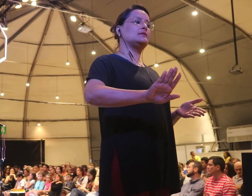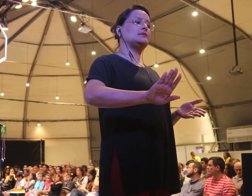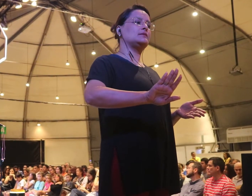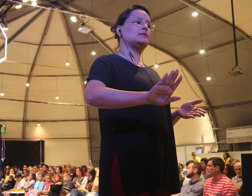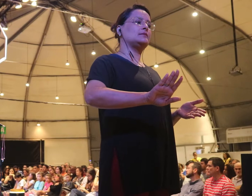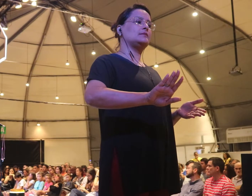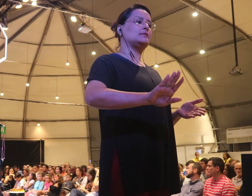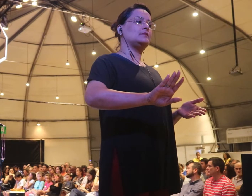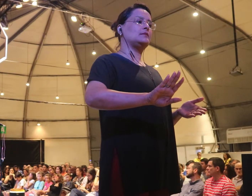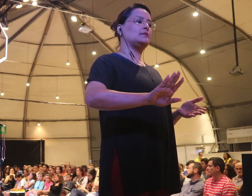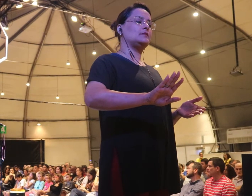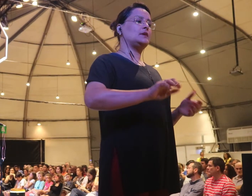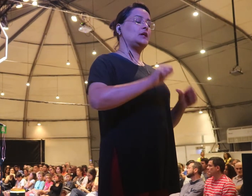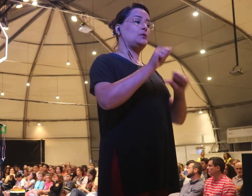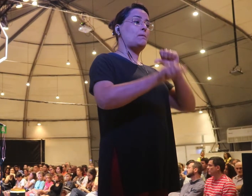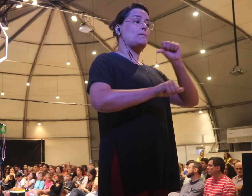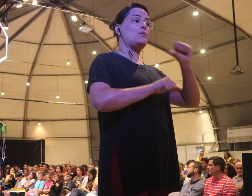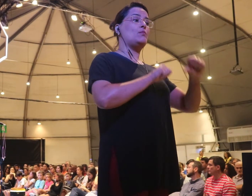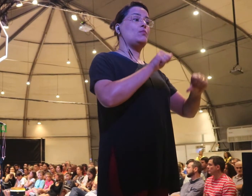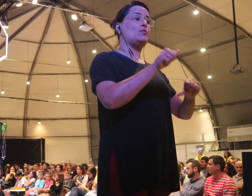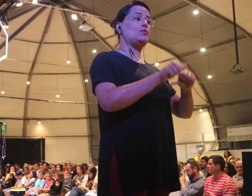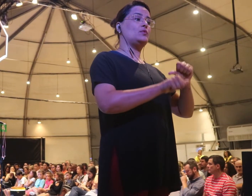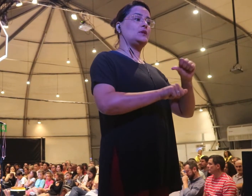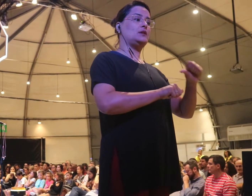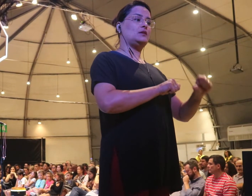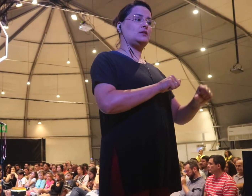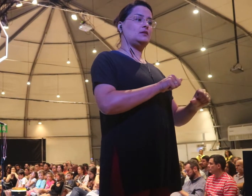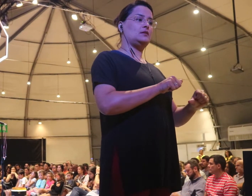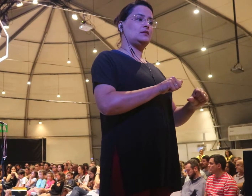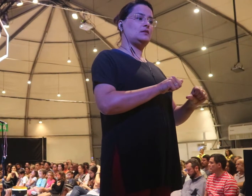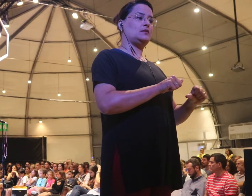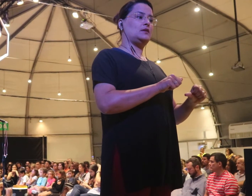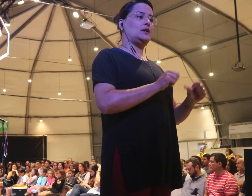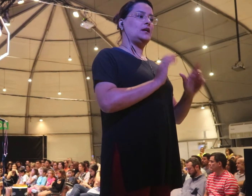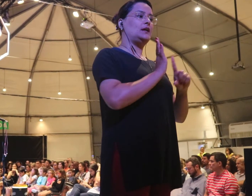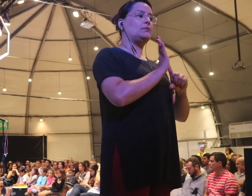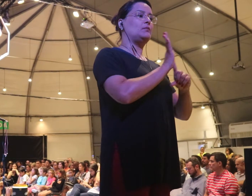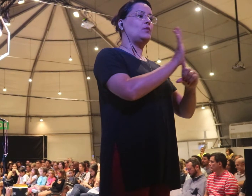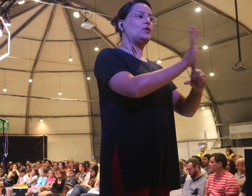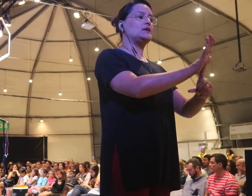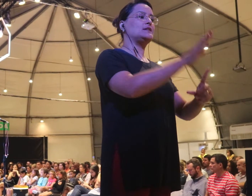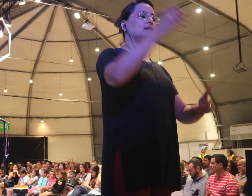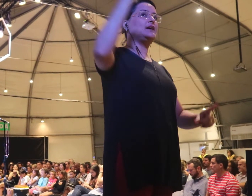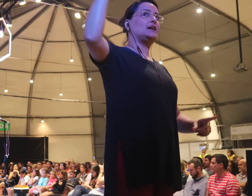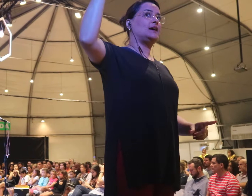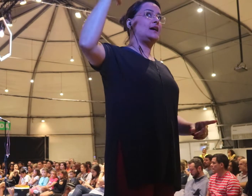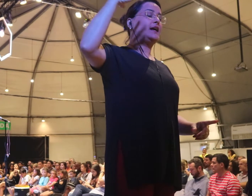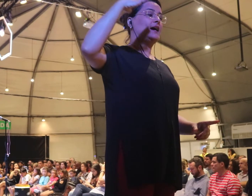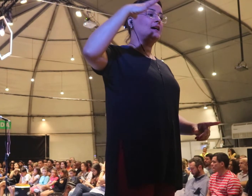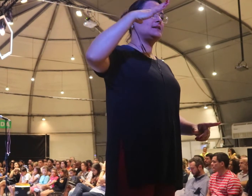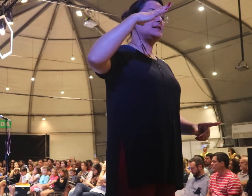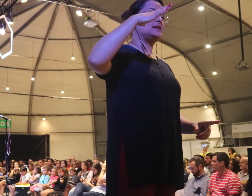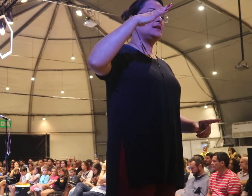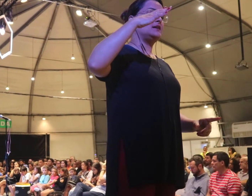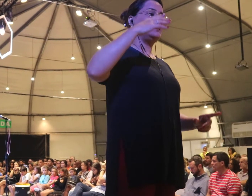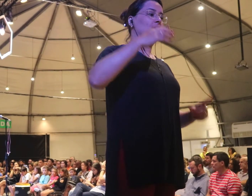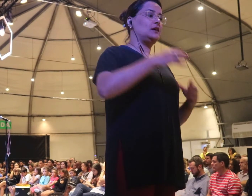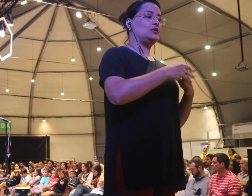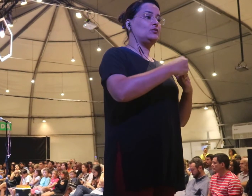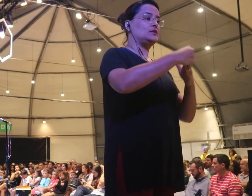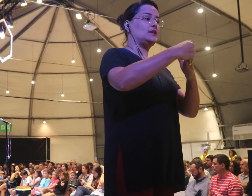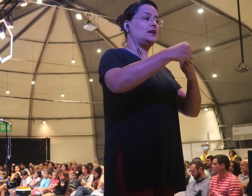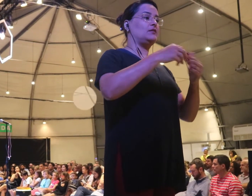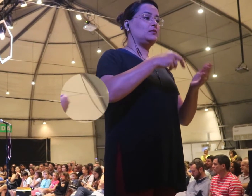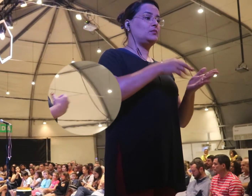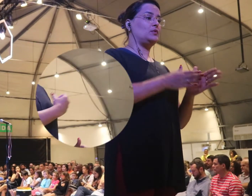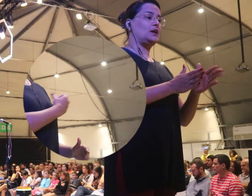E Paulo muda o tom, e aí Paulo começa a apresentar a gente a graça, e ele leva a gente para o caminho da salvação em